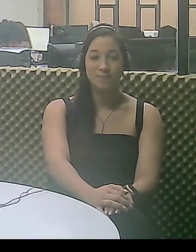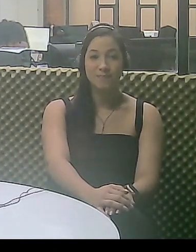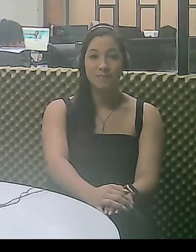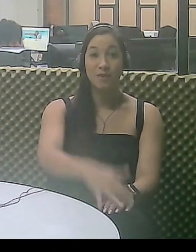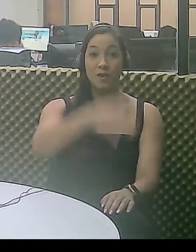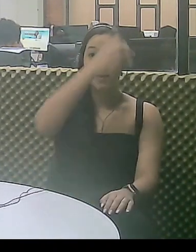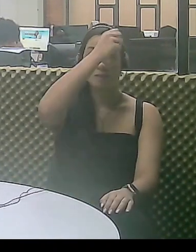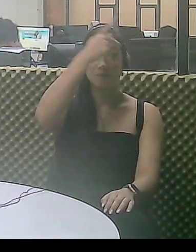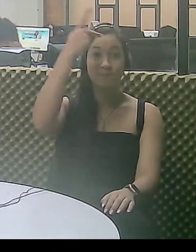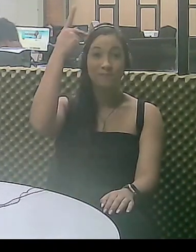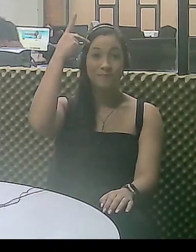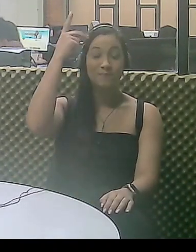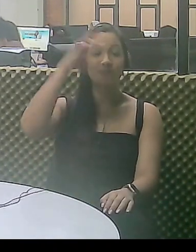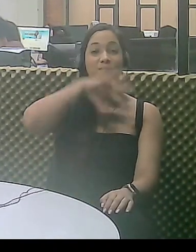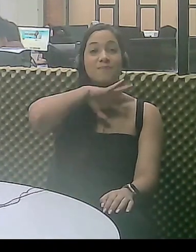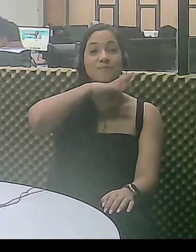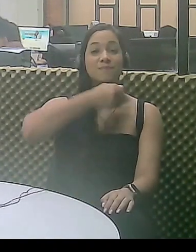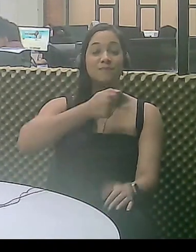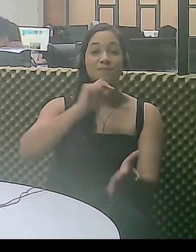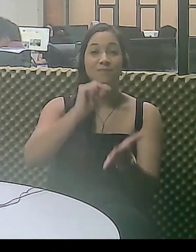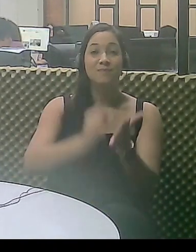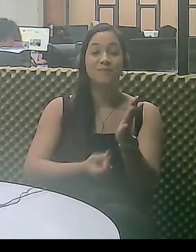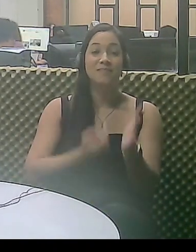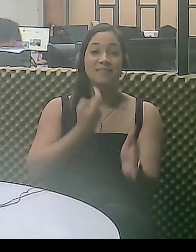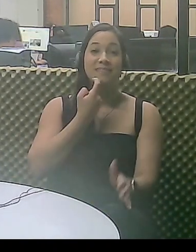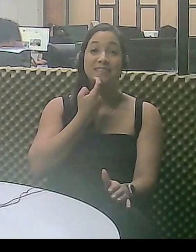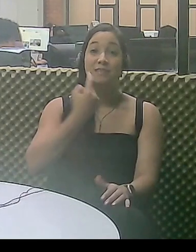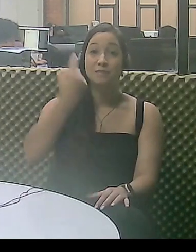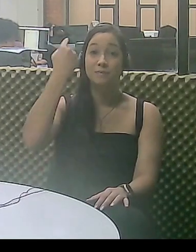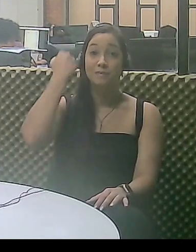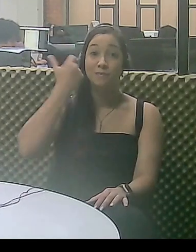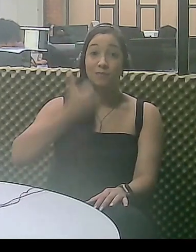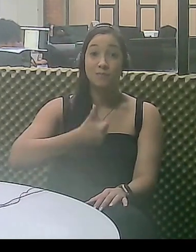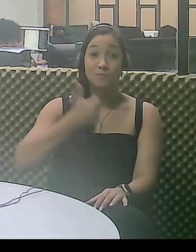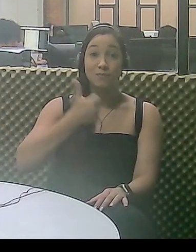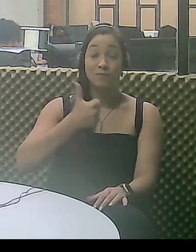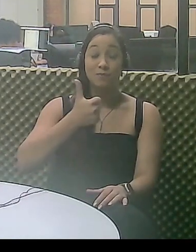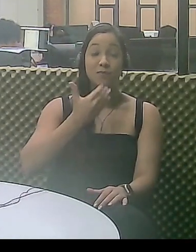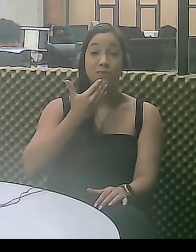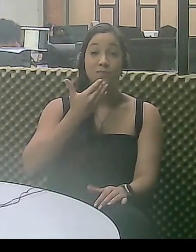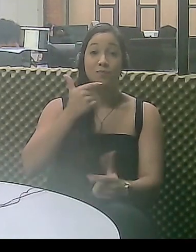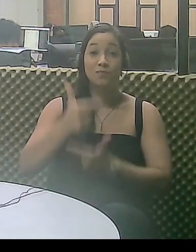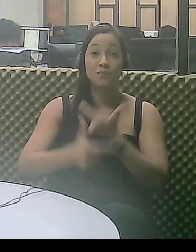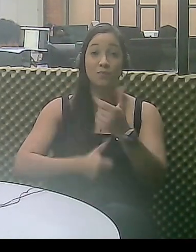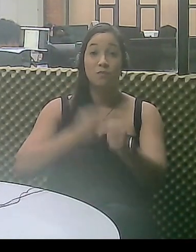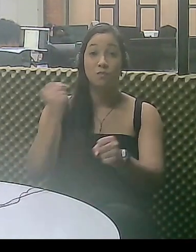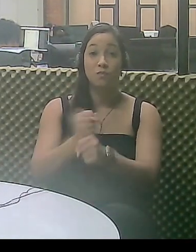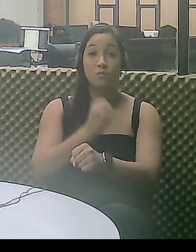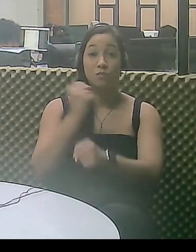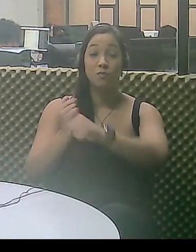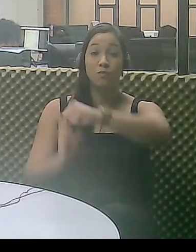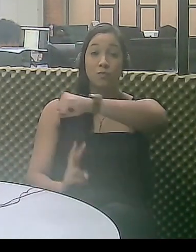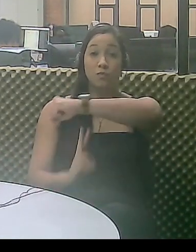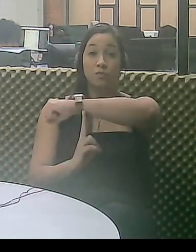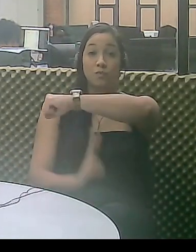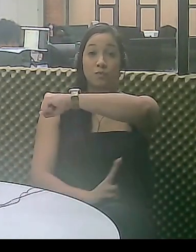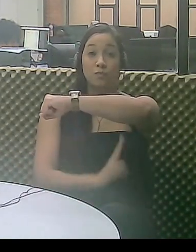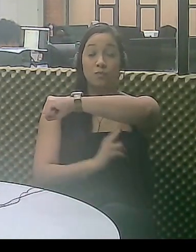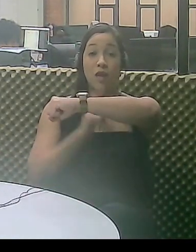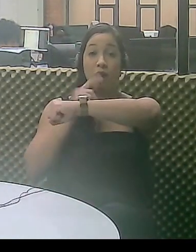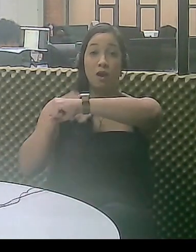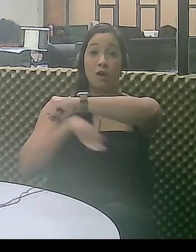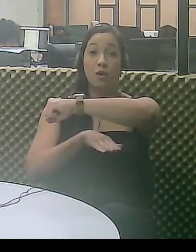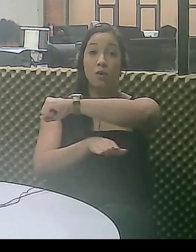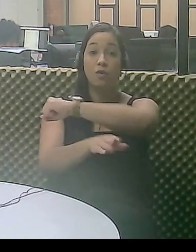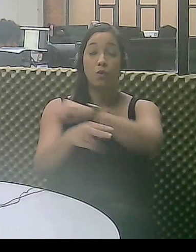O prefeito Odelmo Leão assinou na última sexta-feira, dia 1º, ordem de serviço para a construção de uma ponte sobre o rio